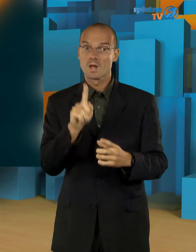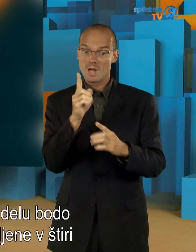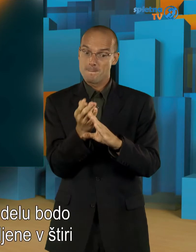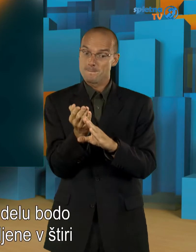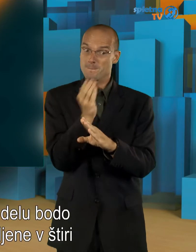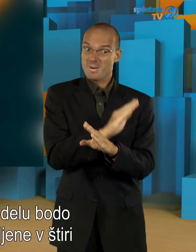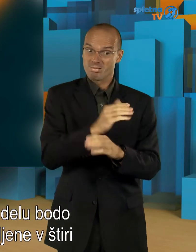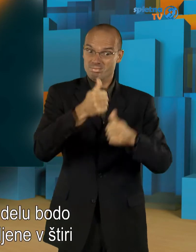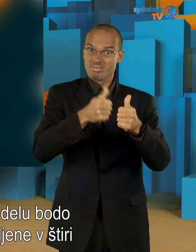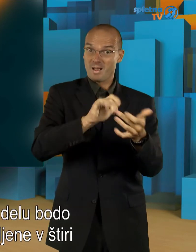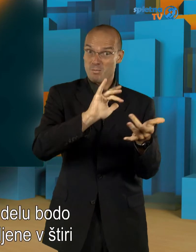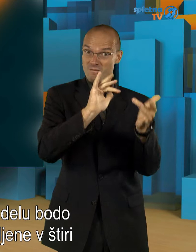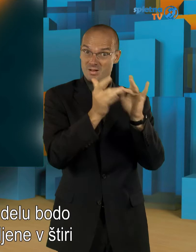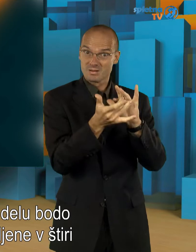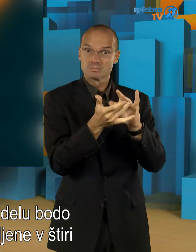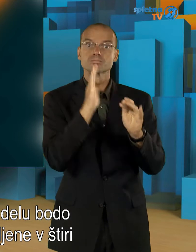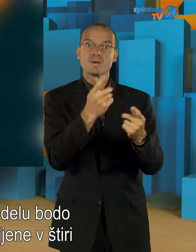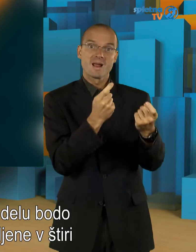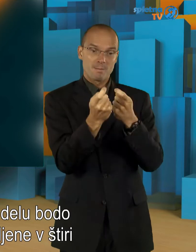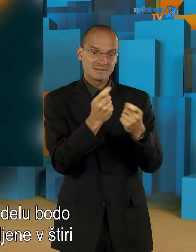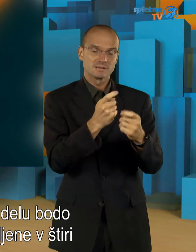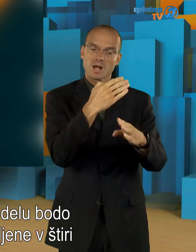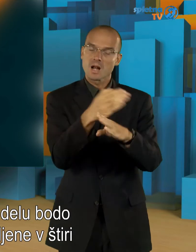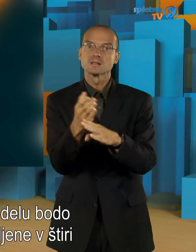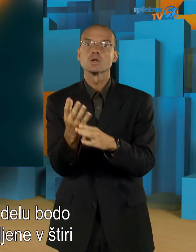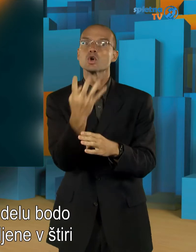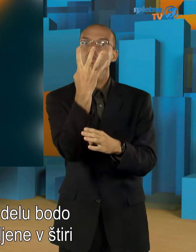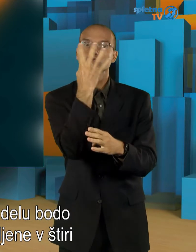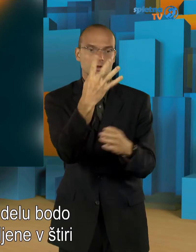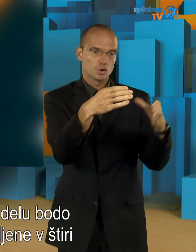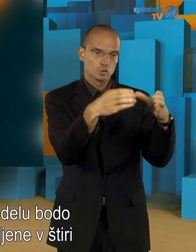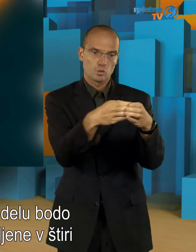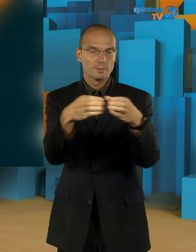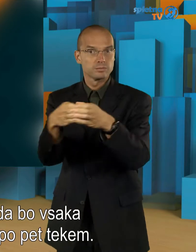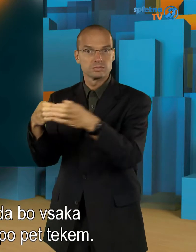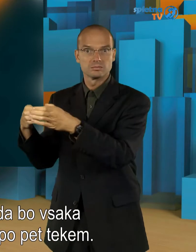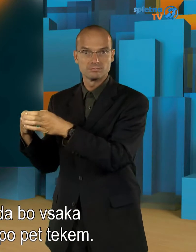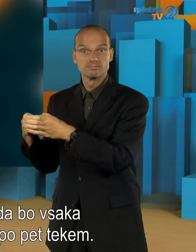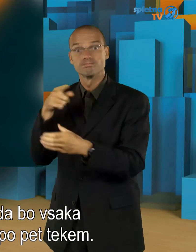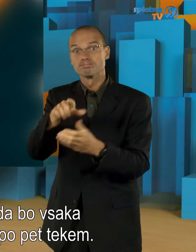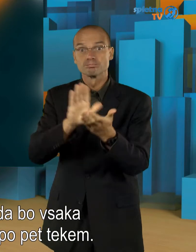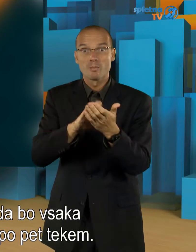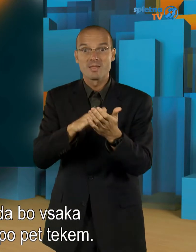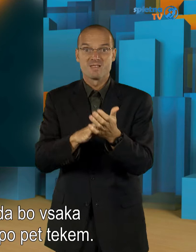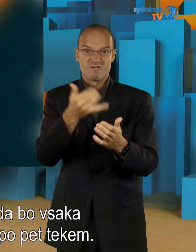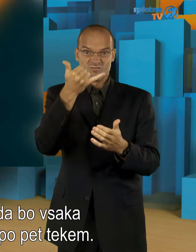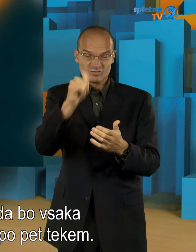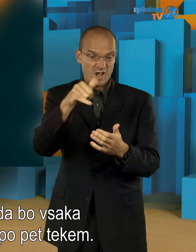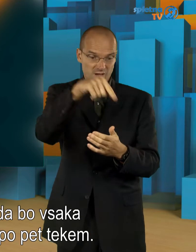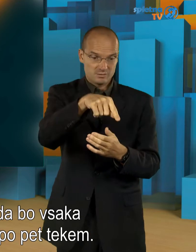V predtekmovalnem delu bodo reprezentance razdeljene v 4 skupine, kar pomeni, da bo vsaka reprezentanca odigrala po 5